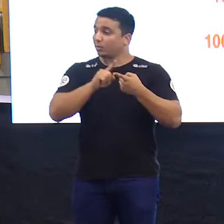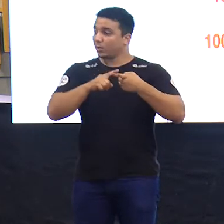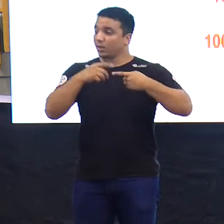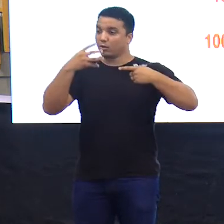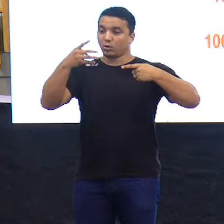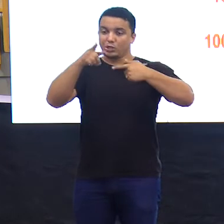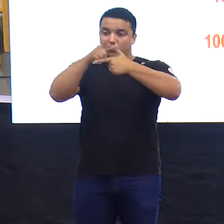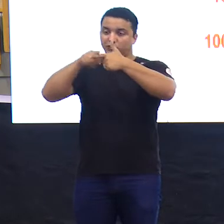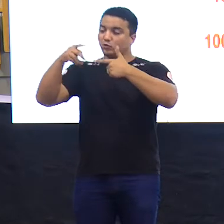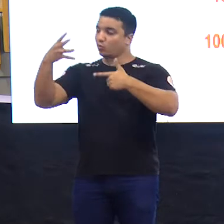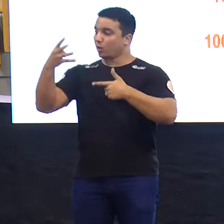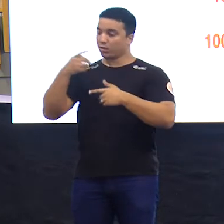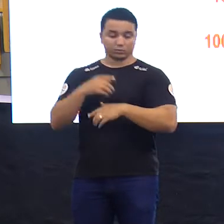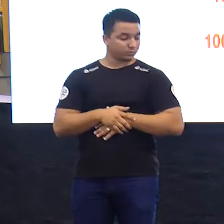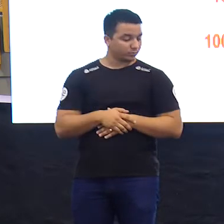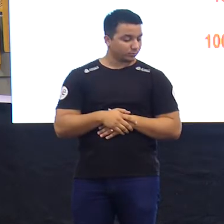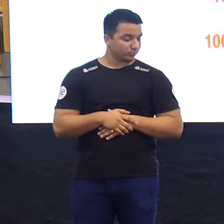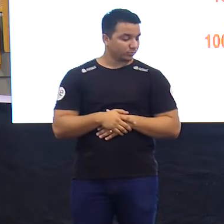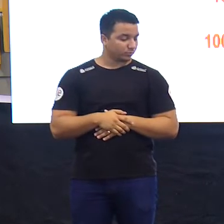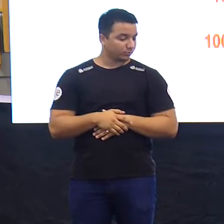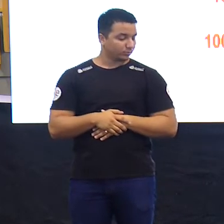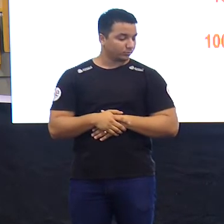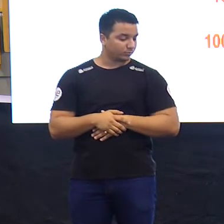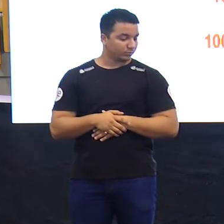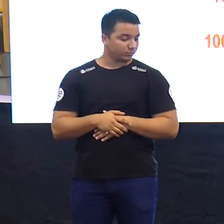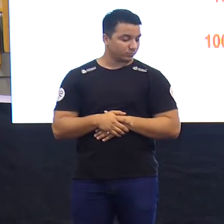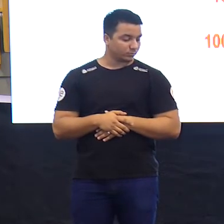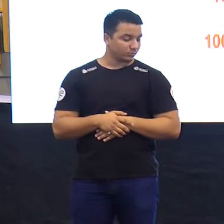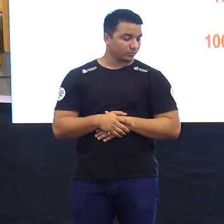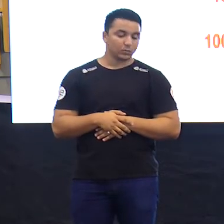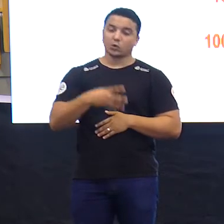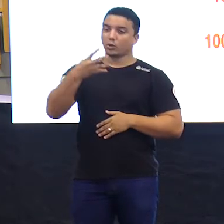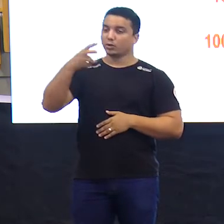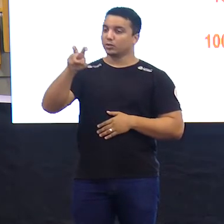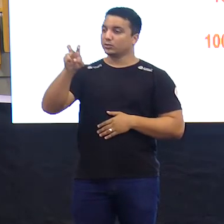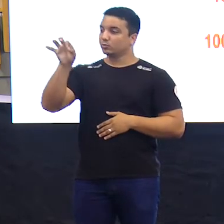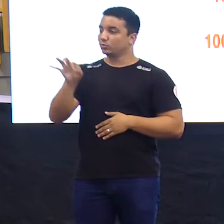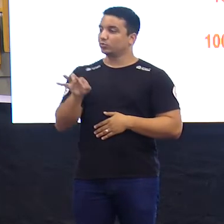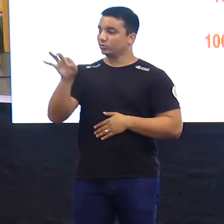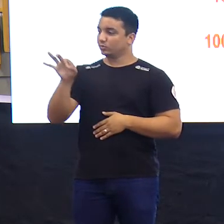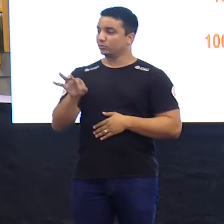também. 45 sobre 100 vai dar o quê?